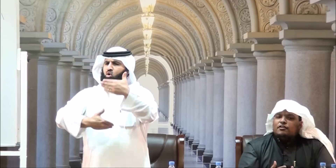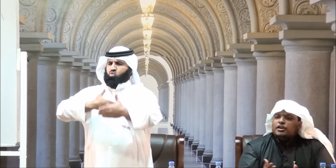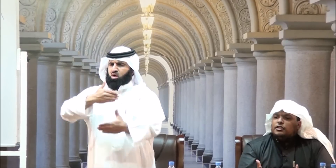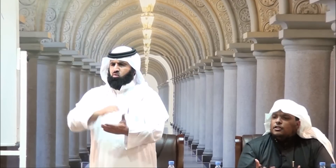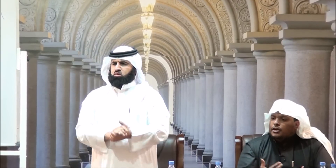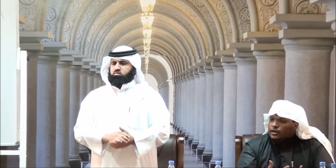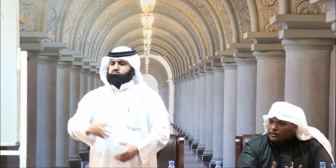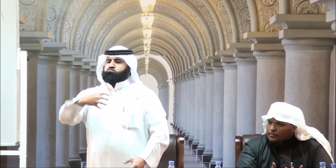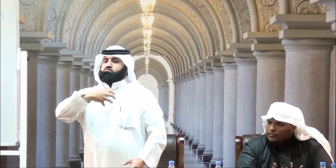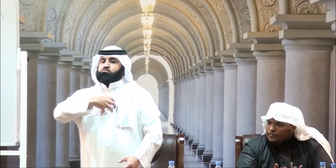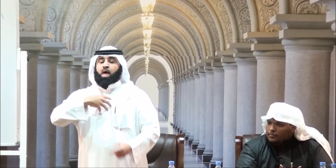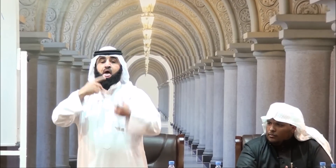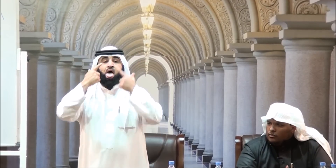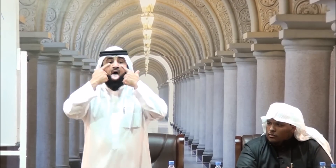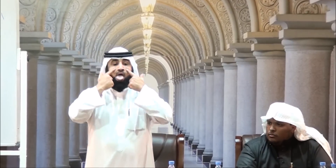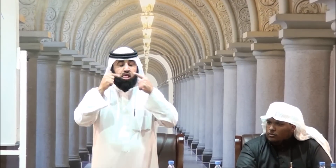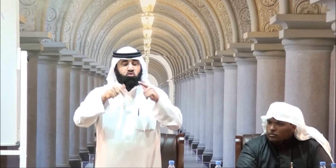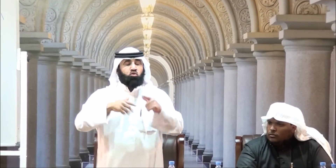وضايقة فيه الدنيا